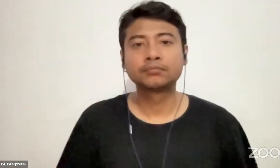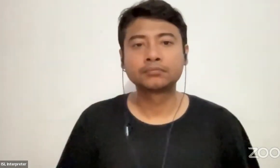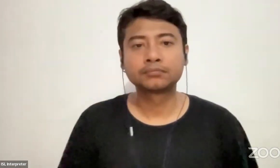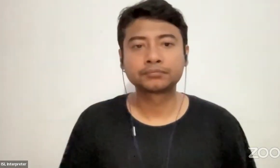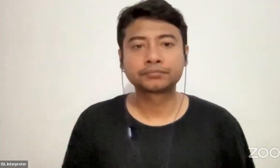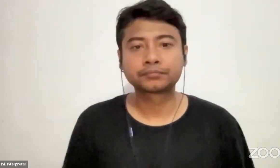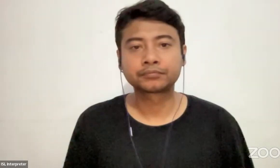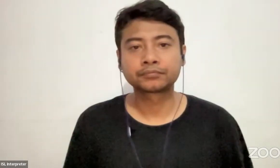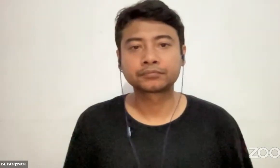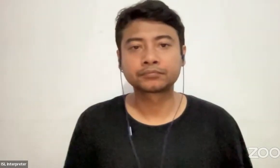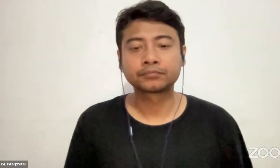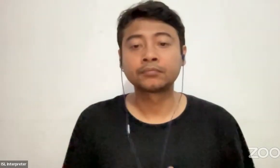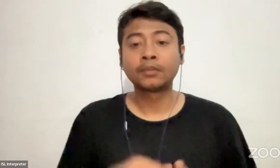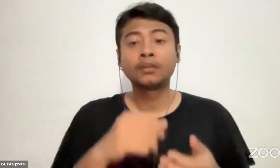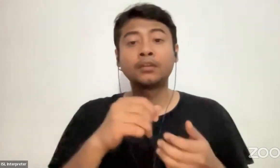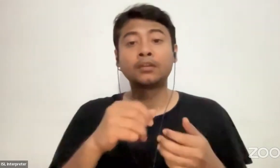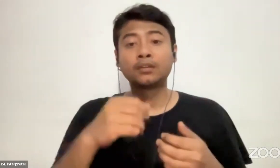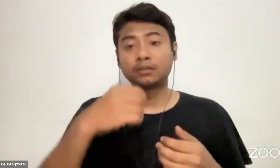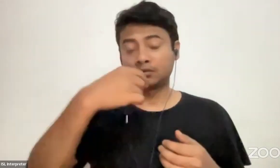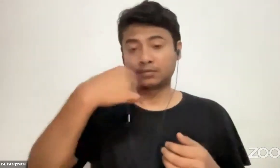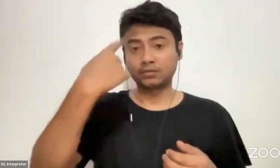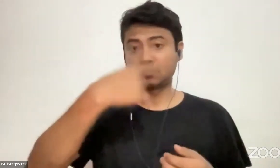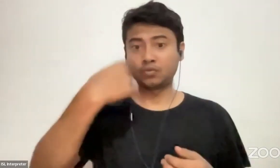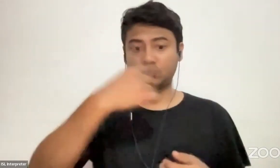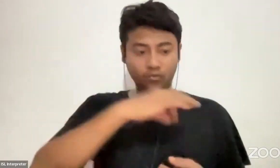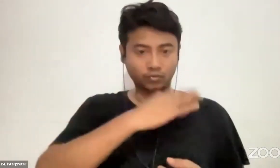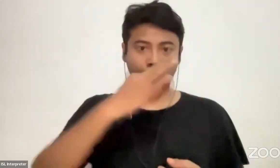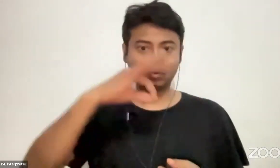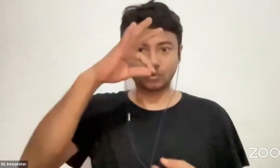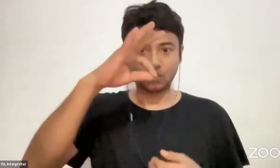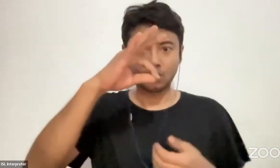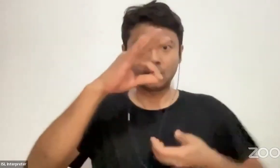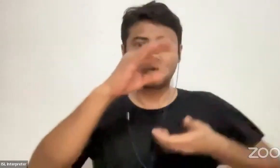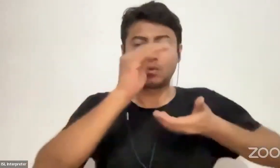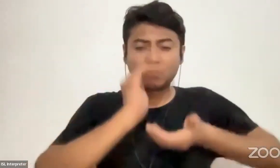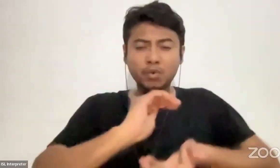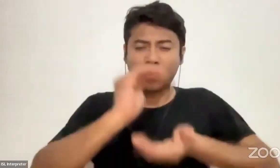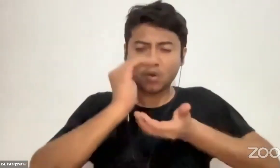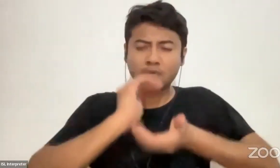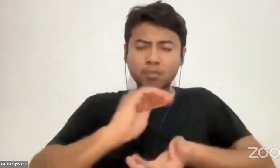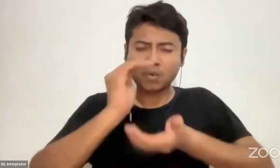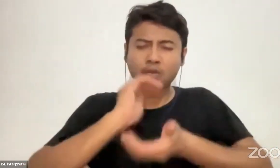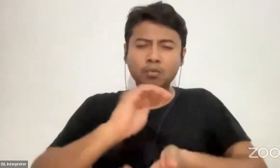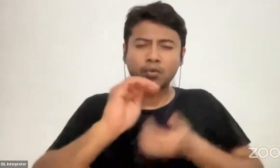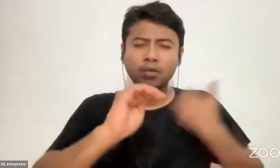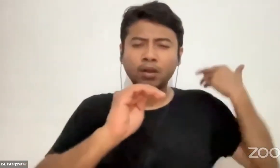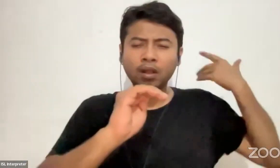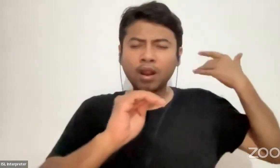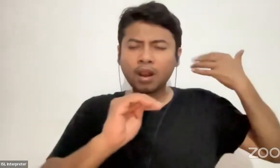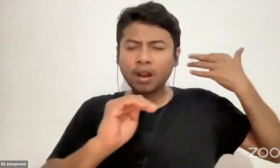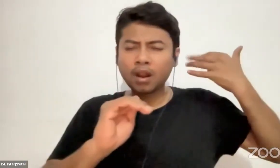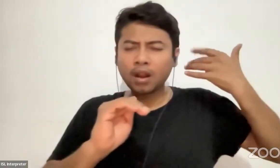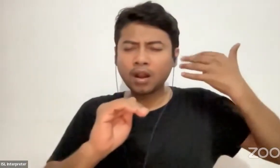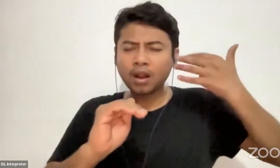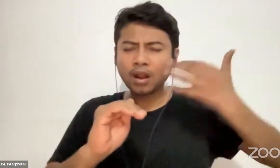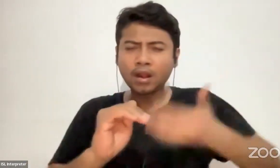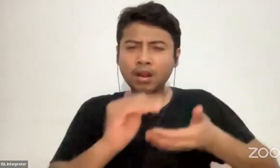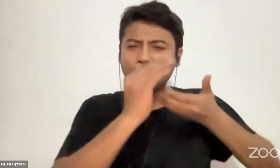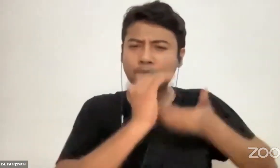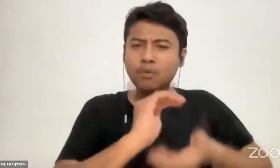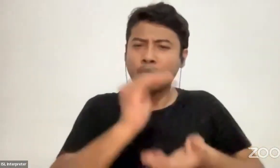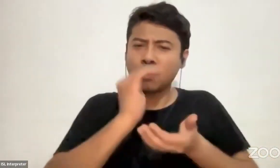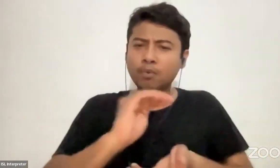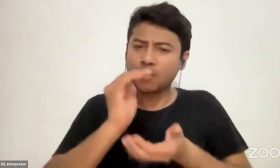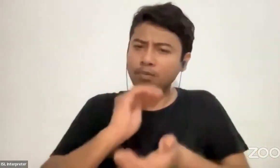सचमुच में ज्ञान होता है। इसका मतलब क्या है कि भगवान को जानने का ये जो ज्ञान